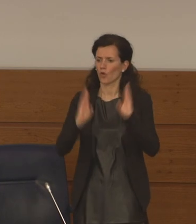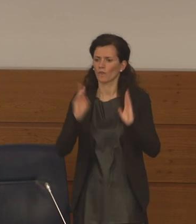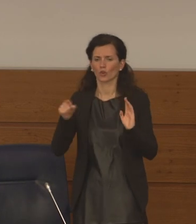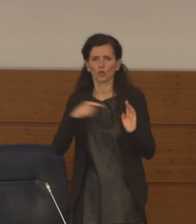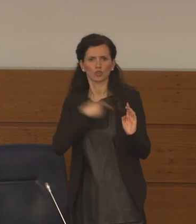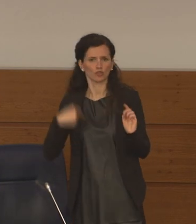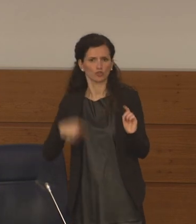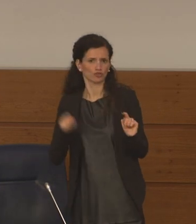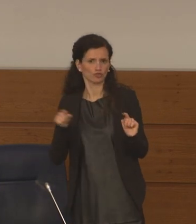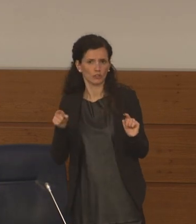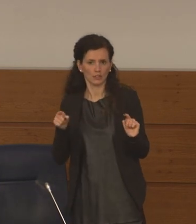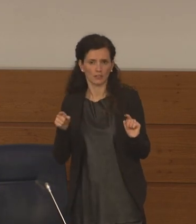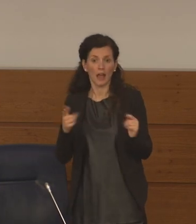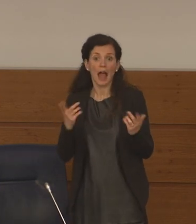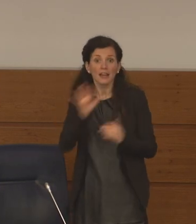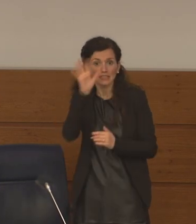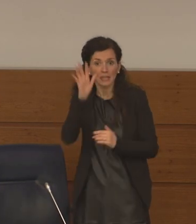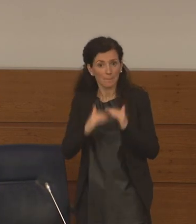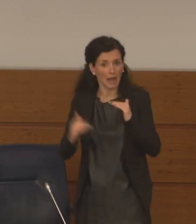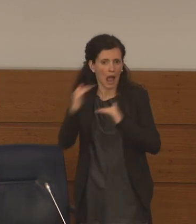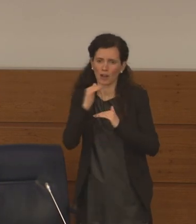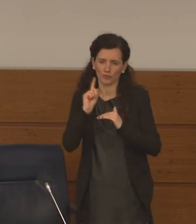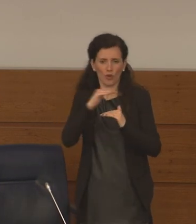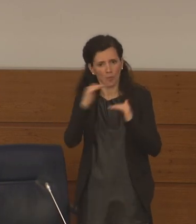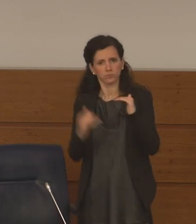se sembrerebbe essere più alto